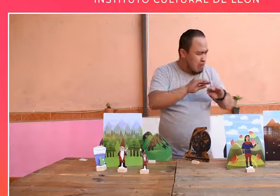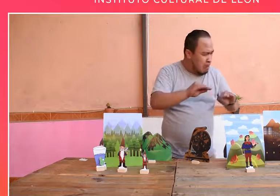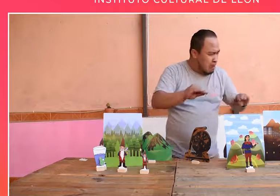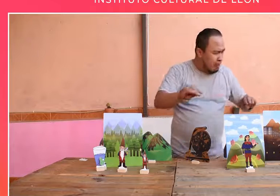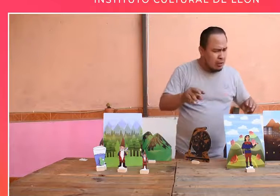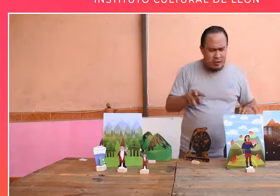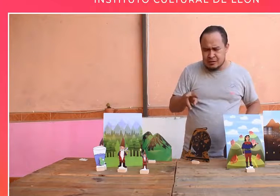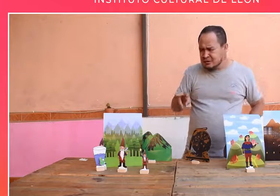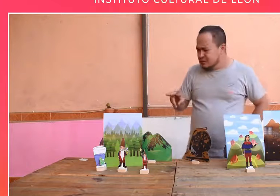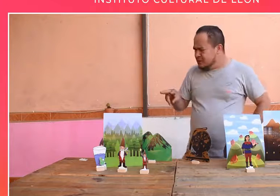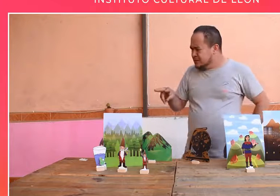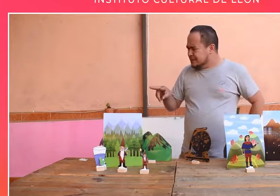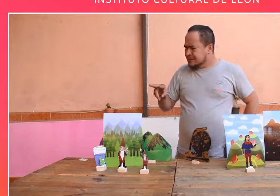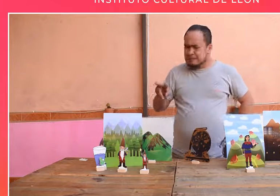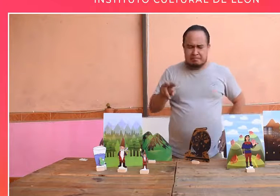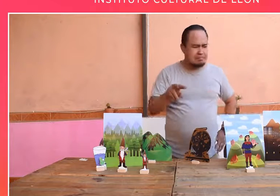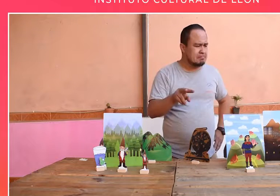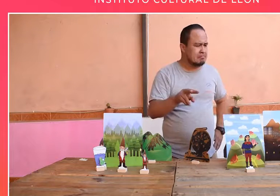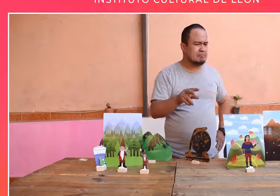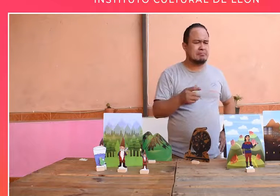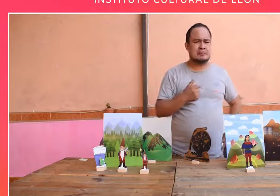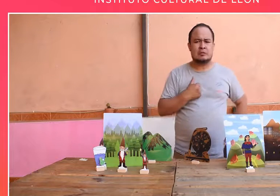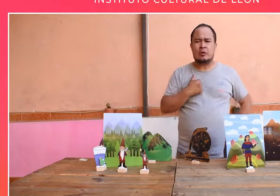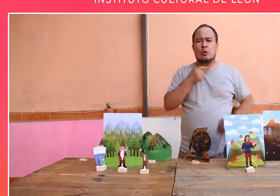confundido. Buscaba a su princesa.